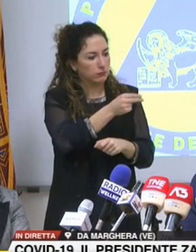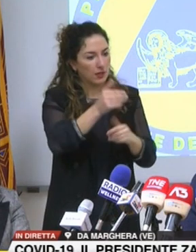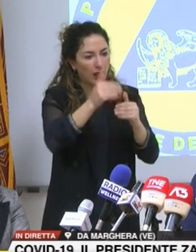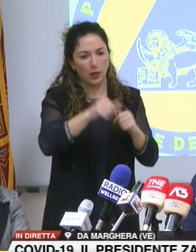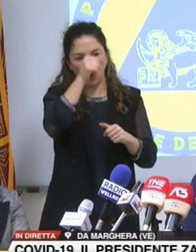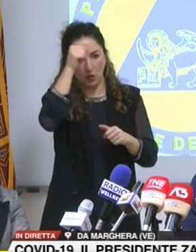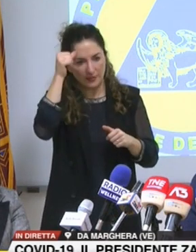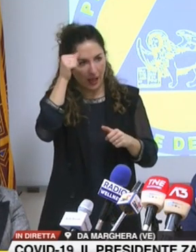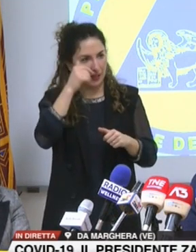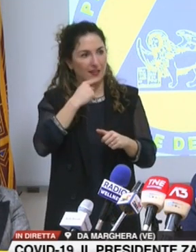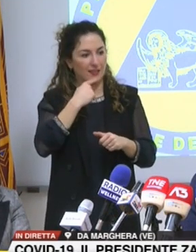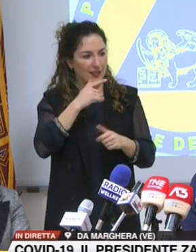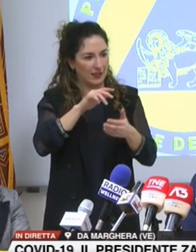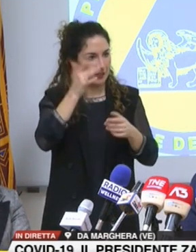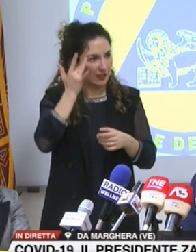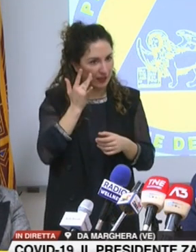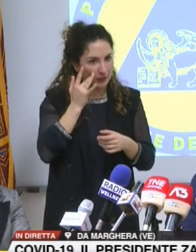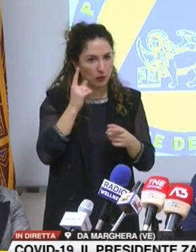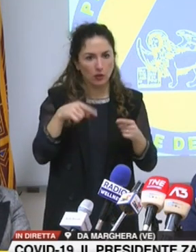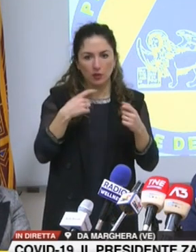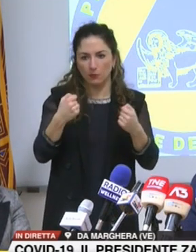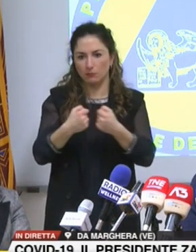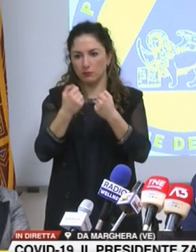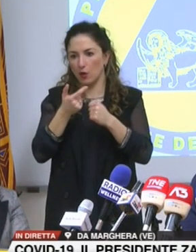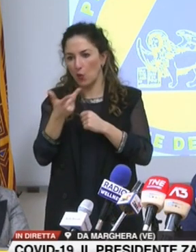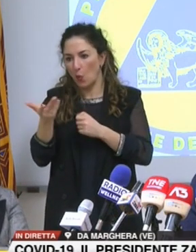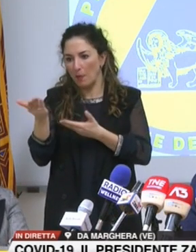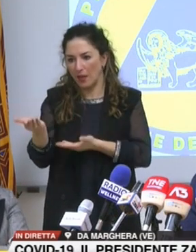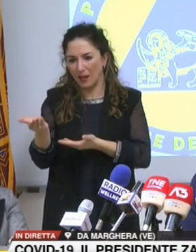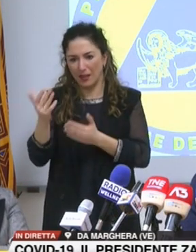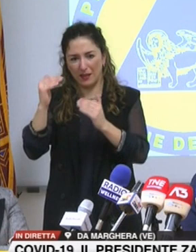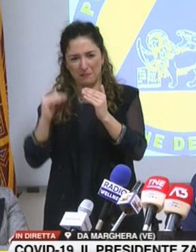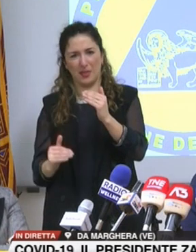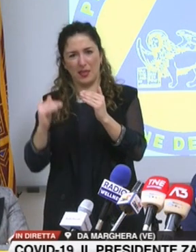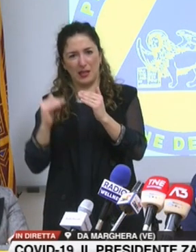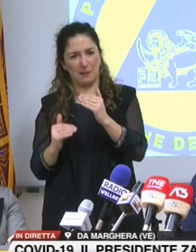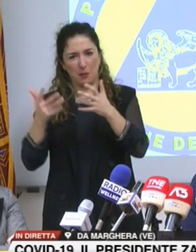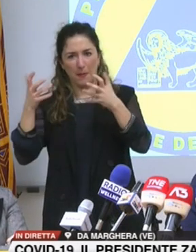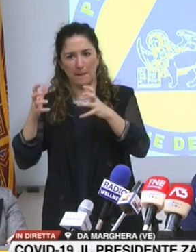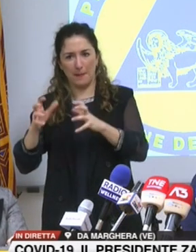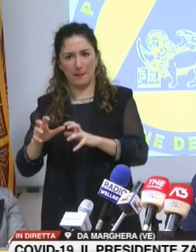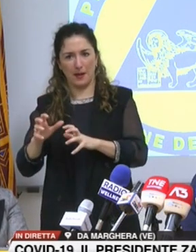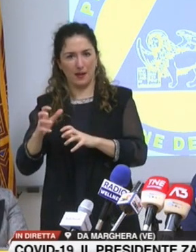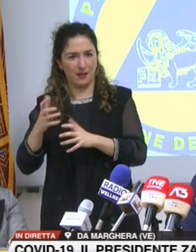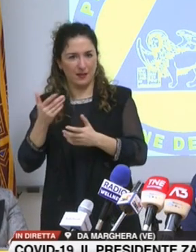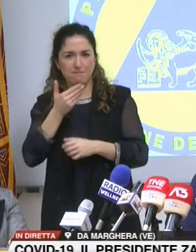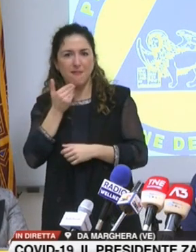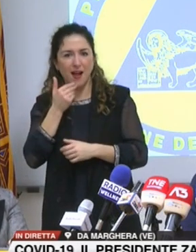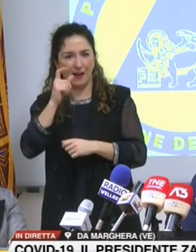l'estate, e dall'andamento reale, cioè dai numeri che sono numeri minimali. Naturalmente non si